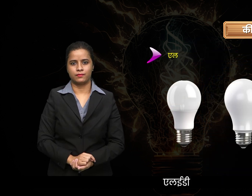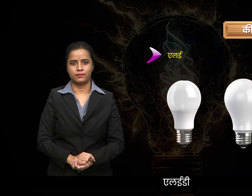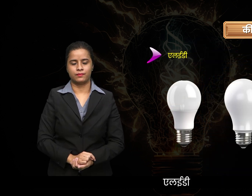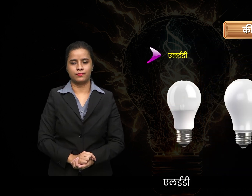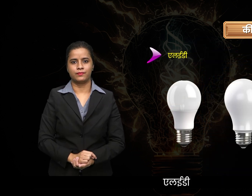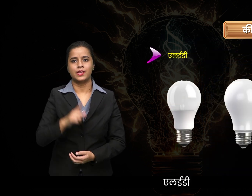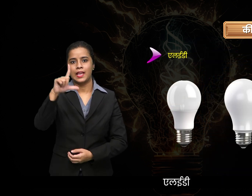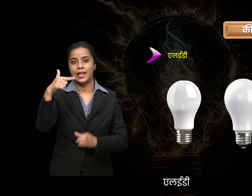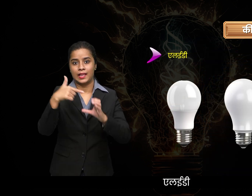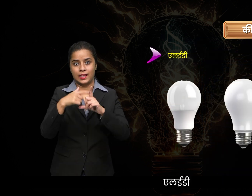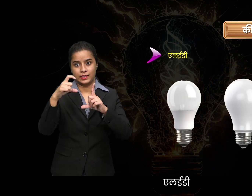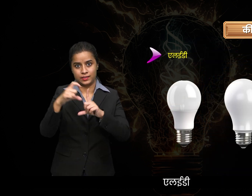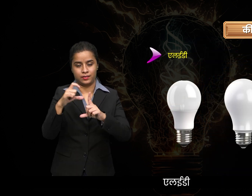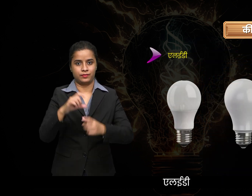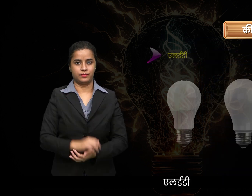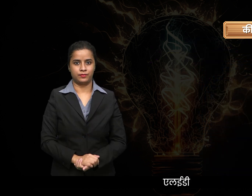LED,